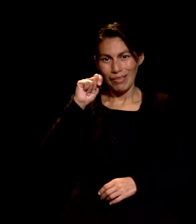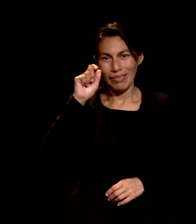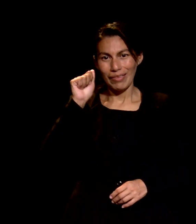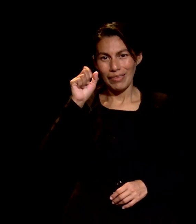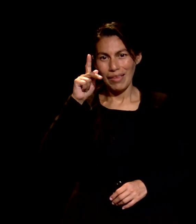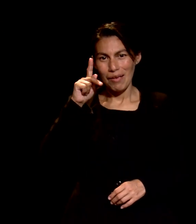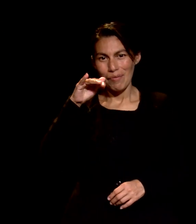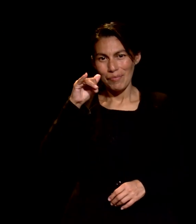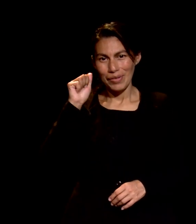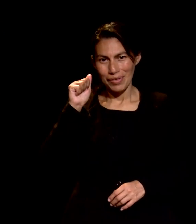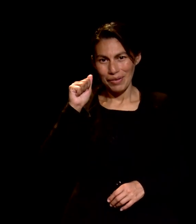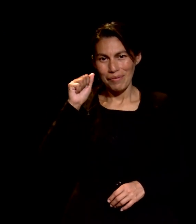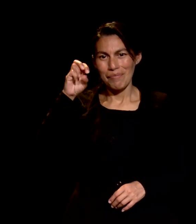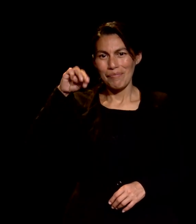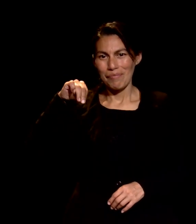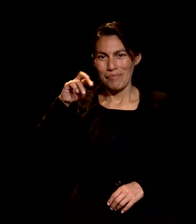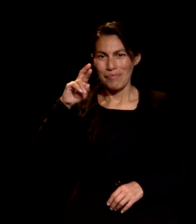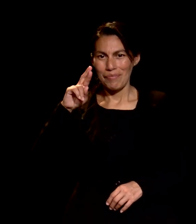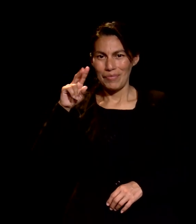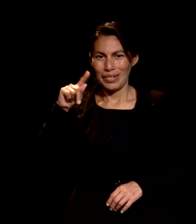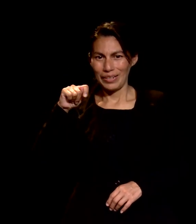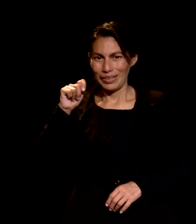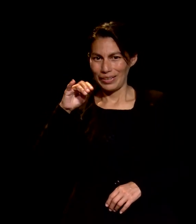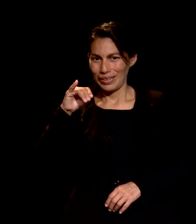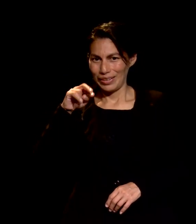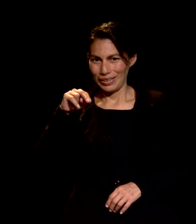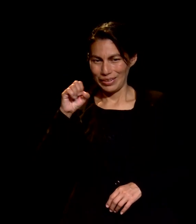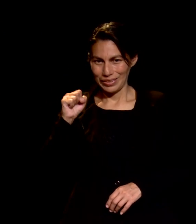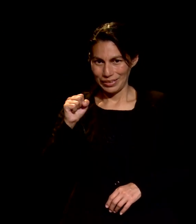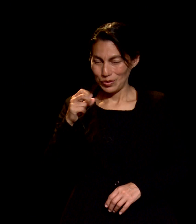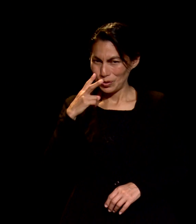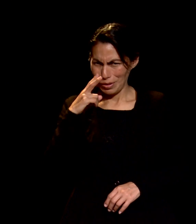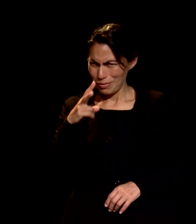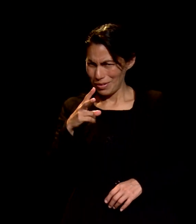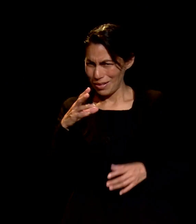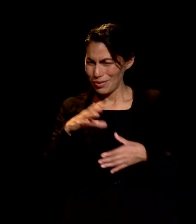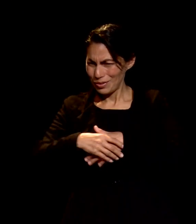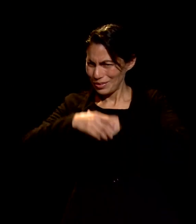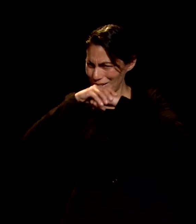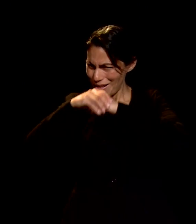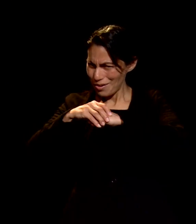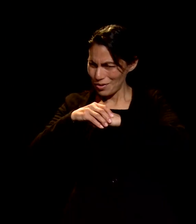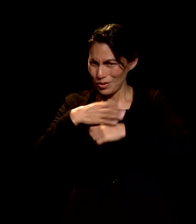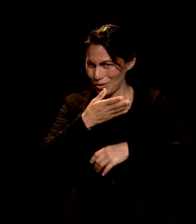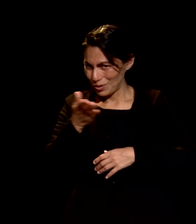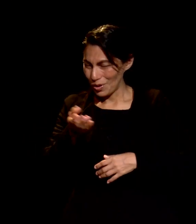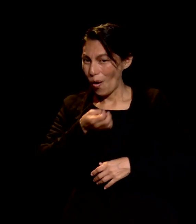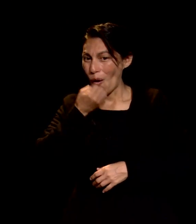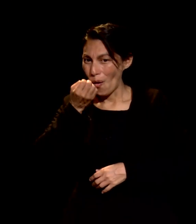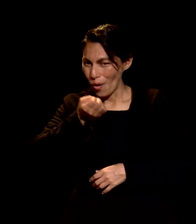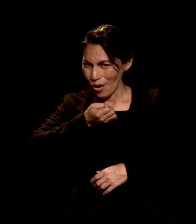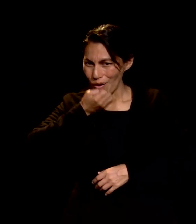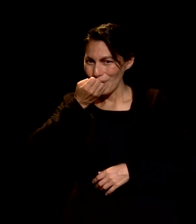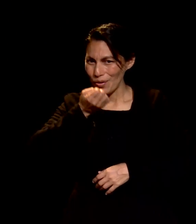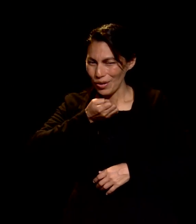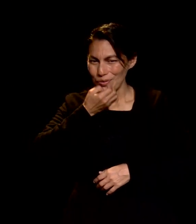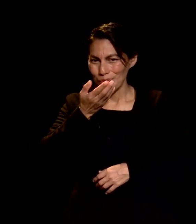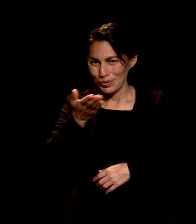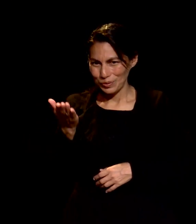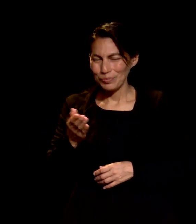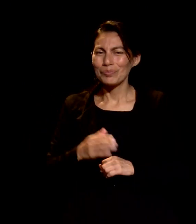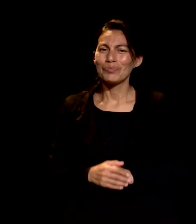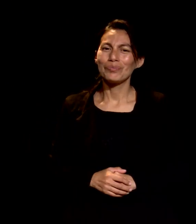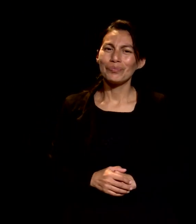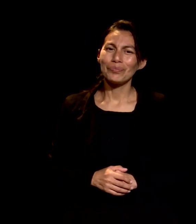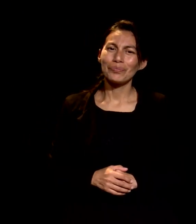un saludo también Si nos están mirando, reciban nuestros saludos Y estaremos orando por la familia Tapia Ahí en ese